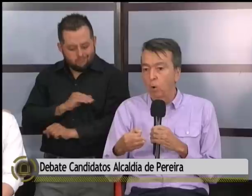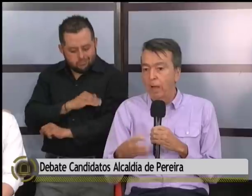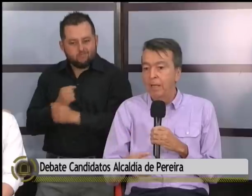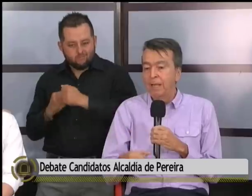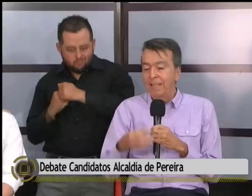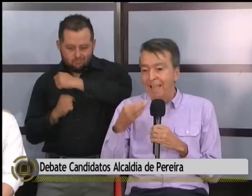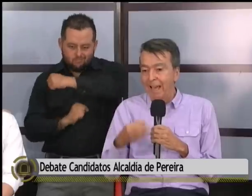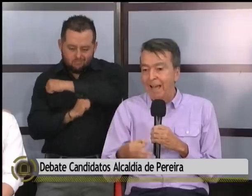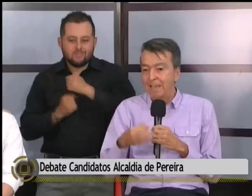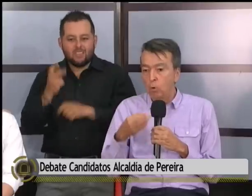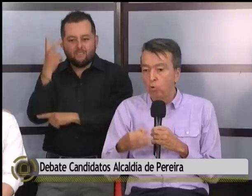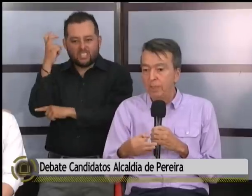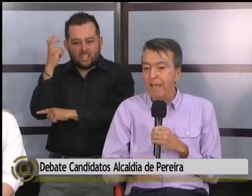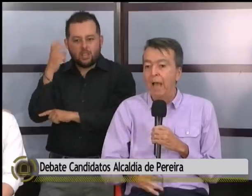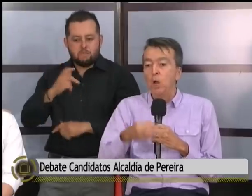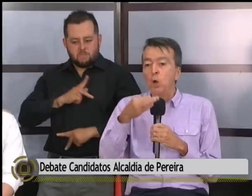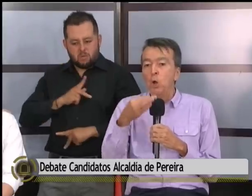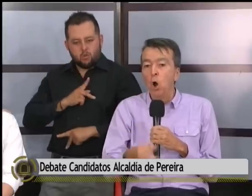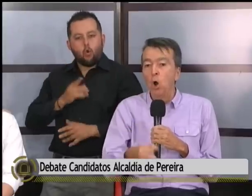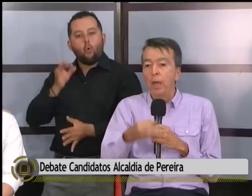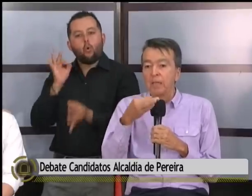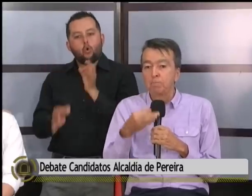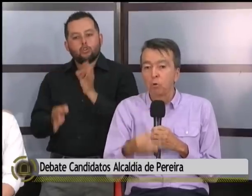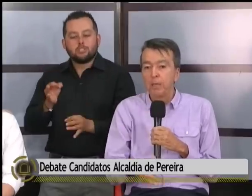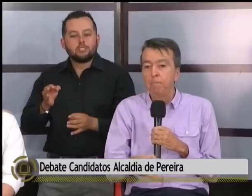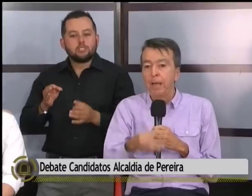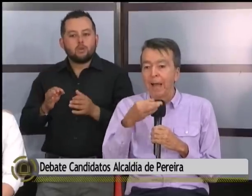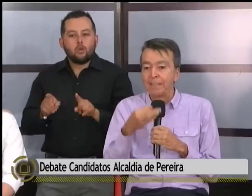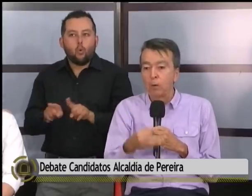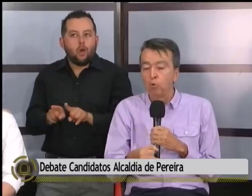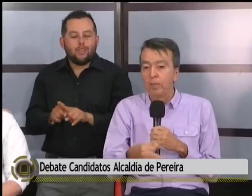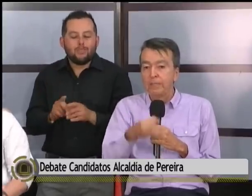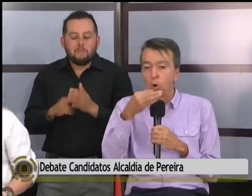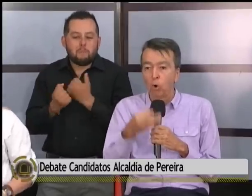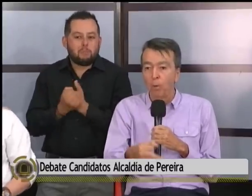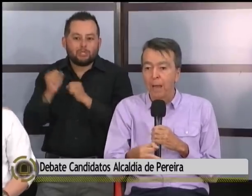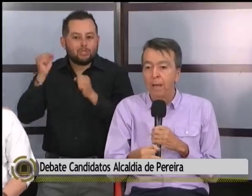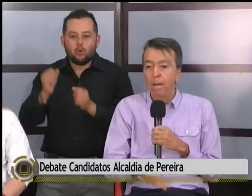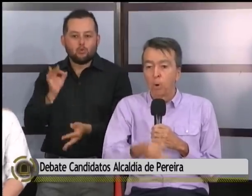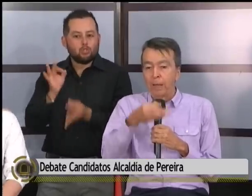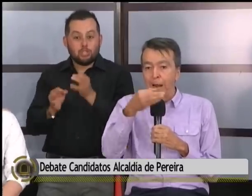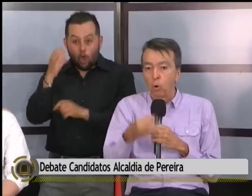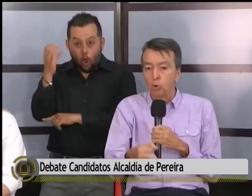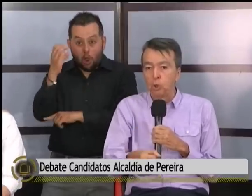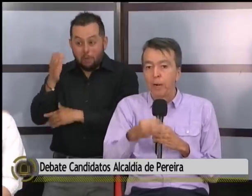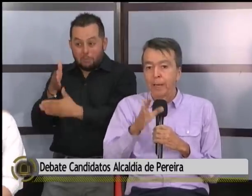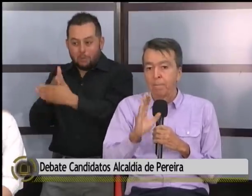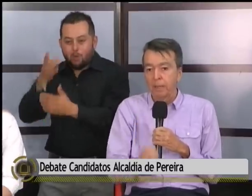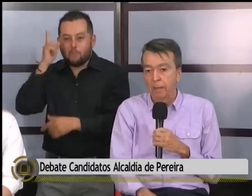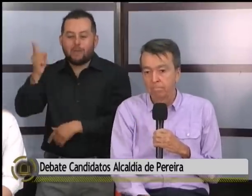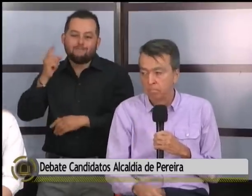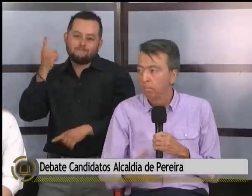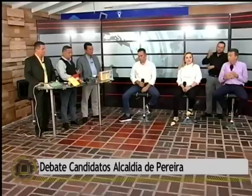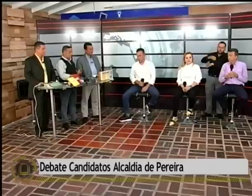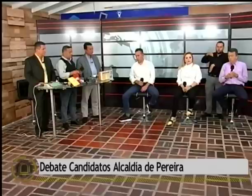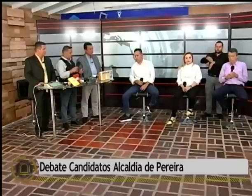Fiscalía Local de hacer justicia. No es posible hacer justicia en Colombia porque la corrupción es la que